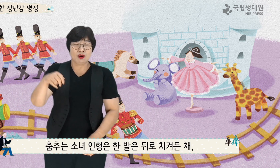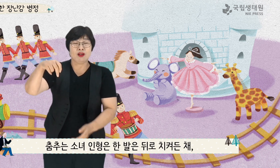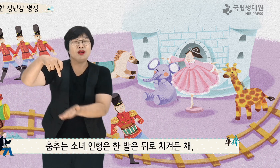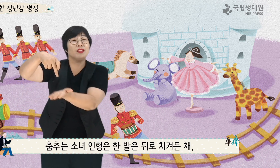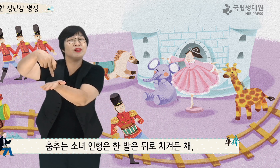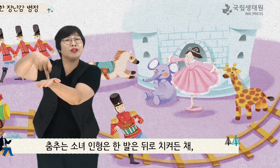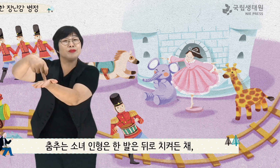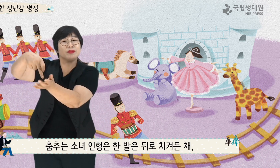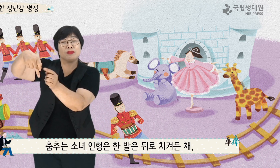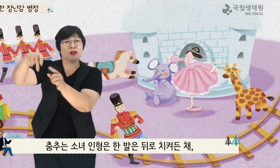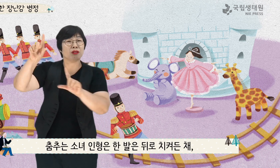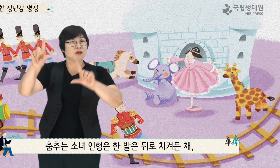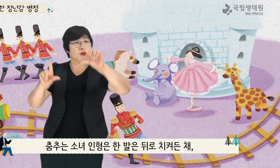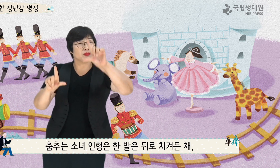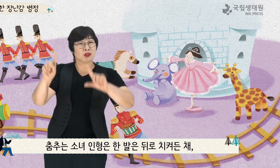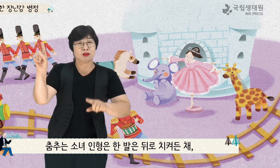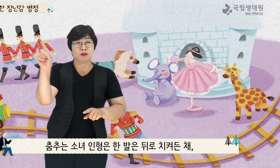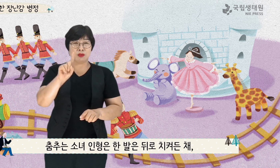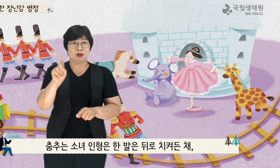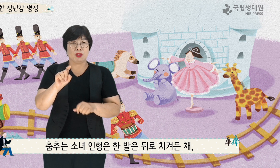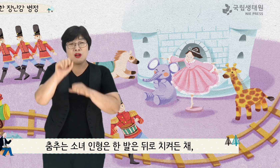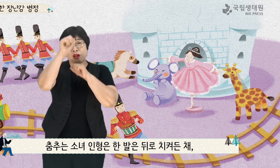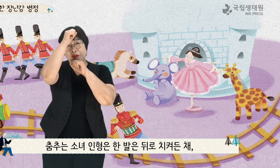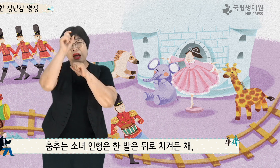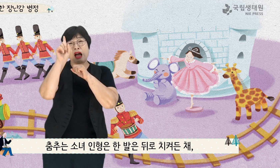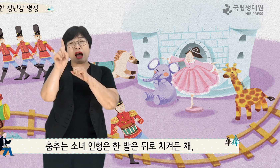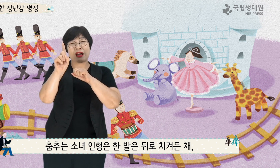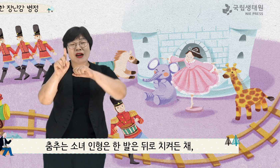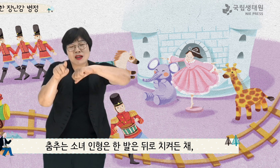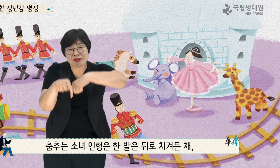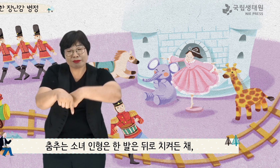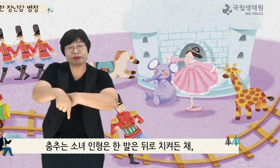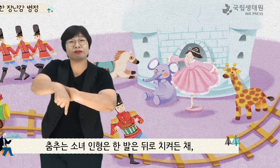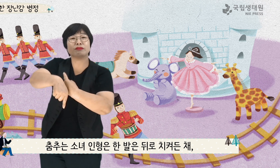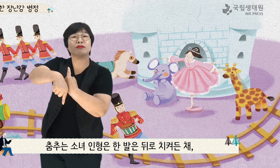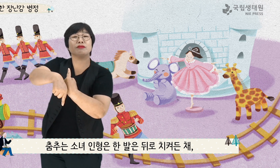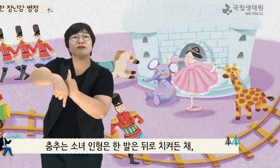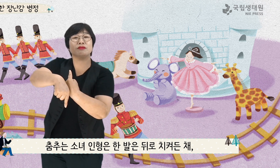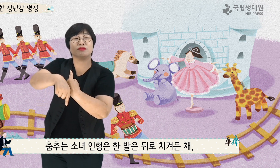춤추는 소녀 인형은 한 발을 뒤로 치켜든 채